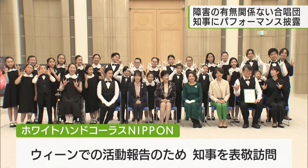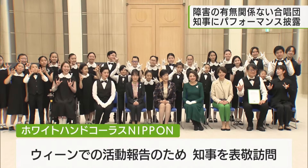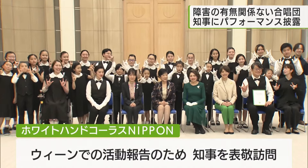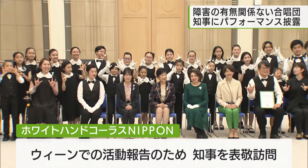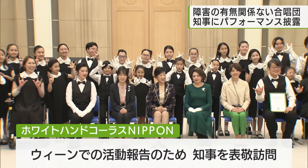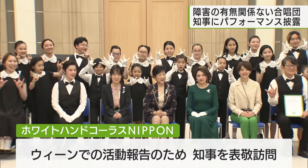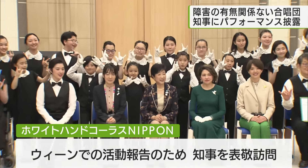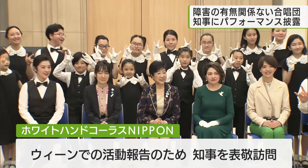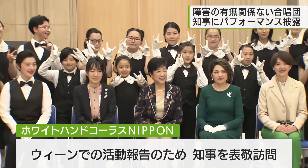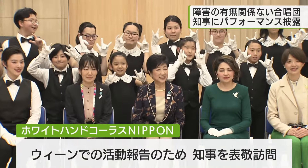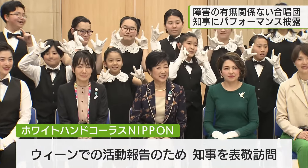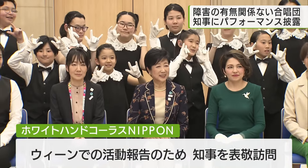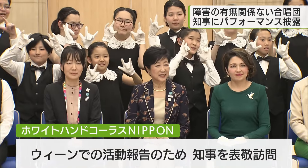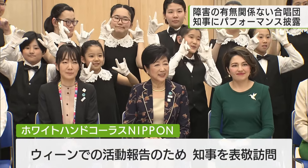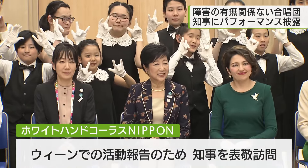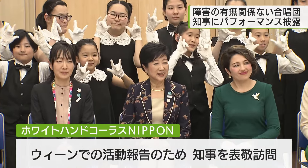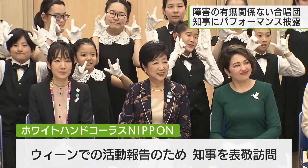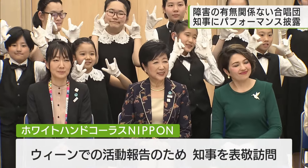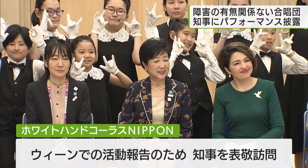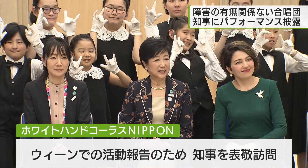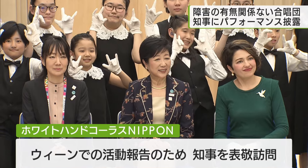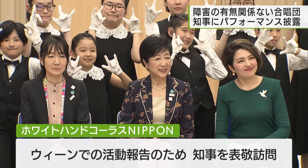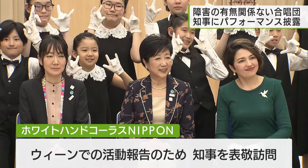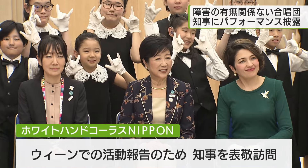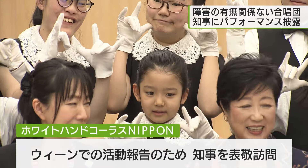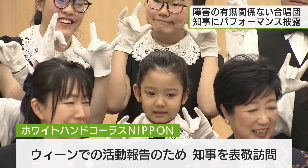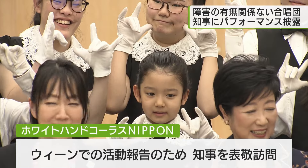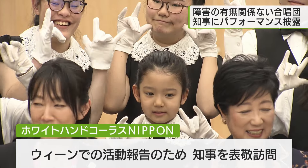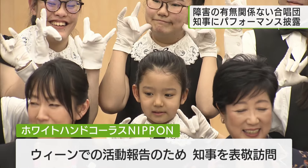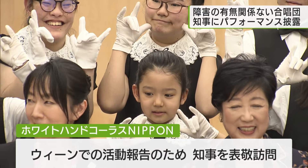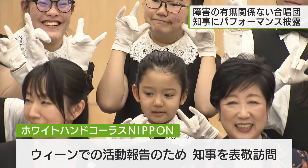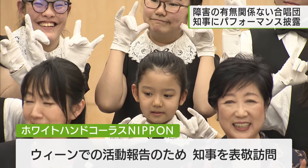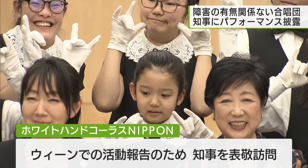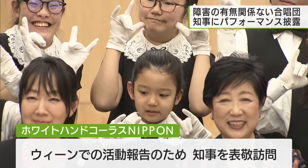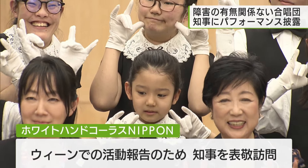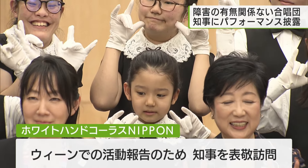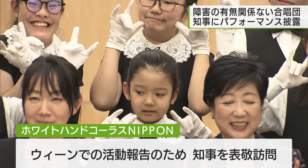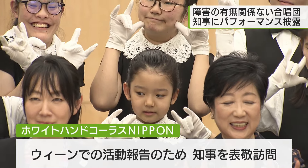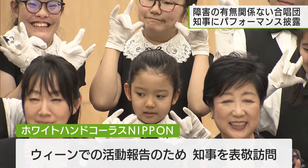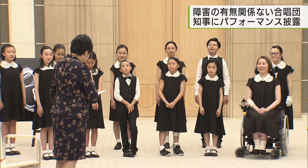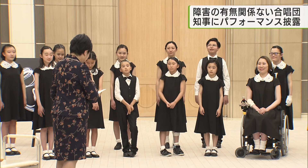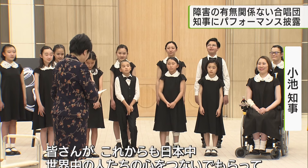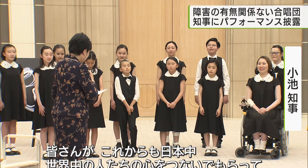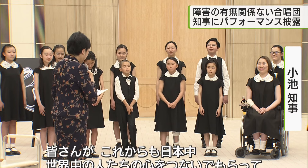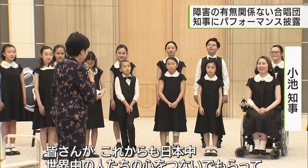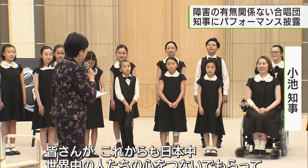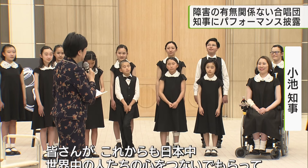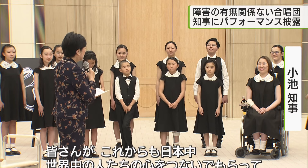今日はこのウィーンでの活動について報告するため小池知事のもとを訪れました。 皆さんがどう